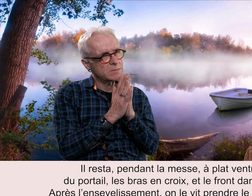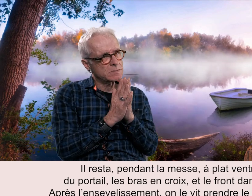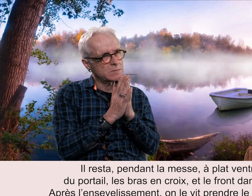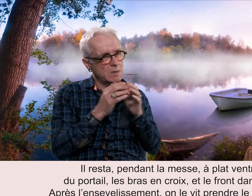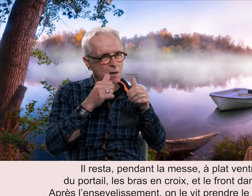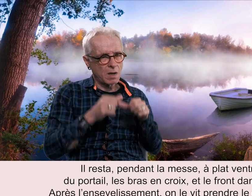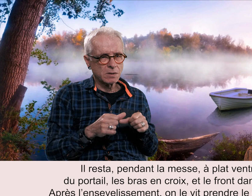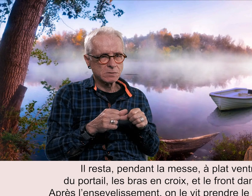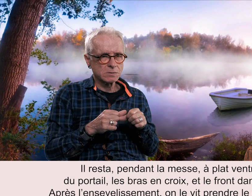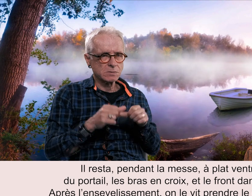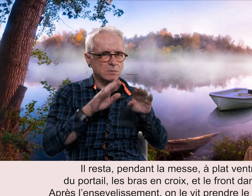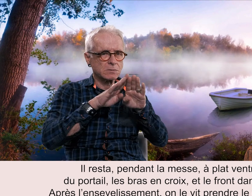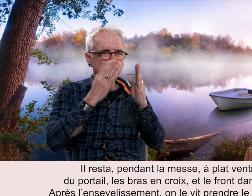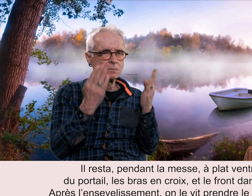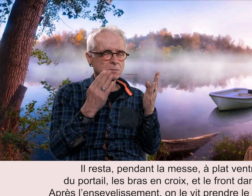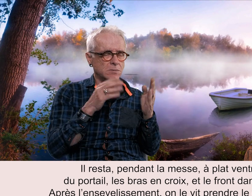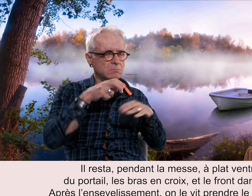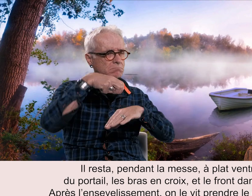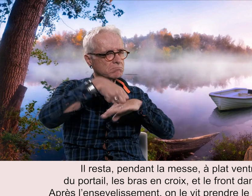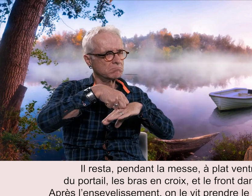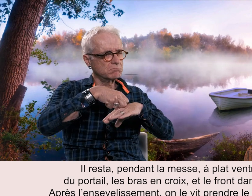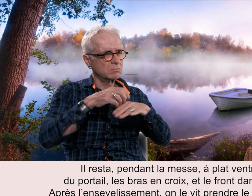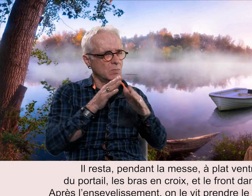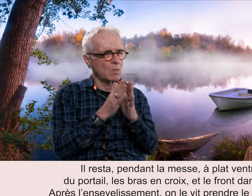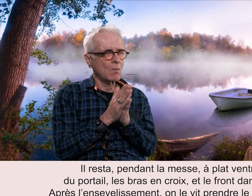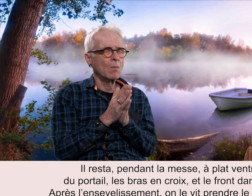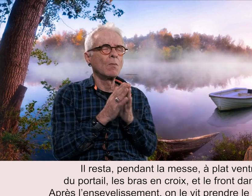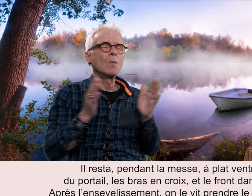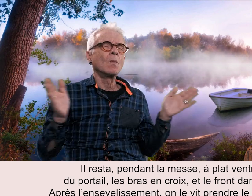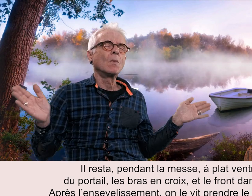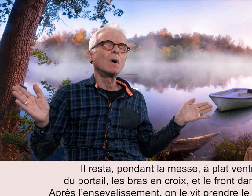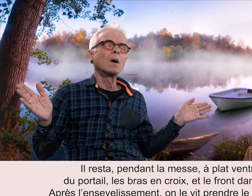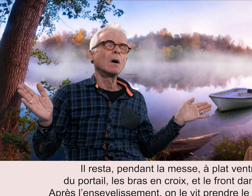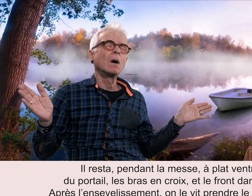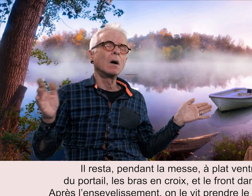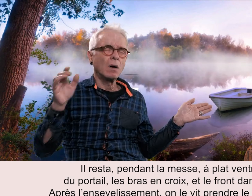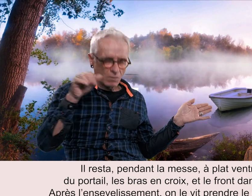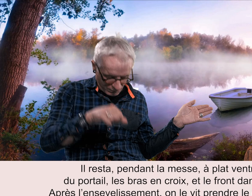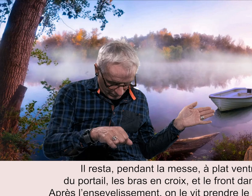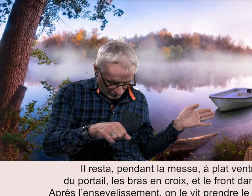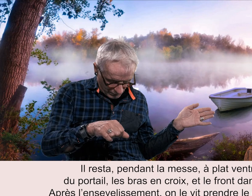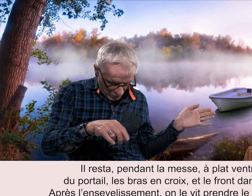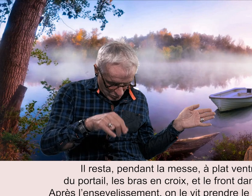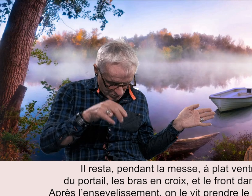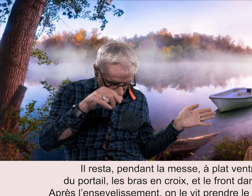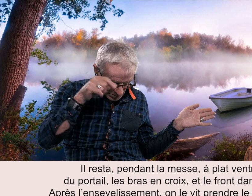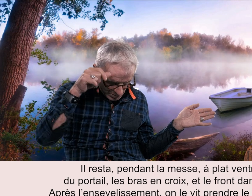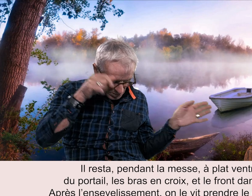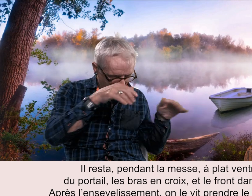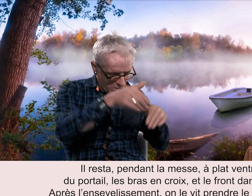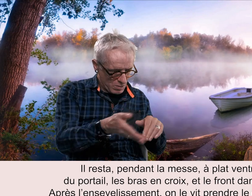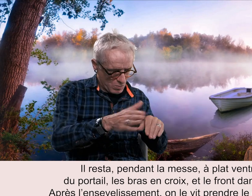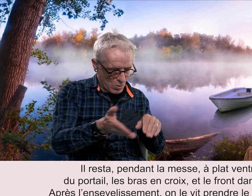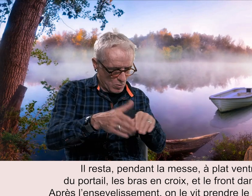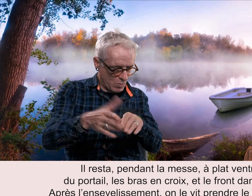au milieu du portail les bras en croix et le front dans la poussière. Après l'ensevelissement on le vit prendre le chemin qui